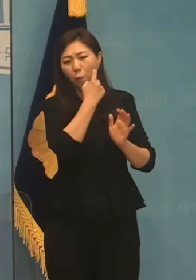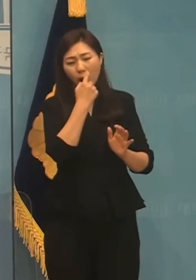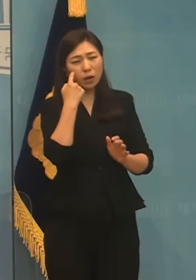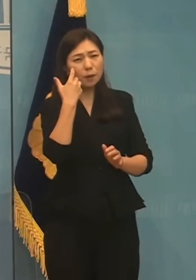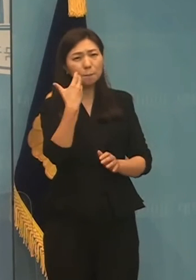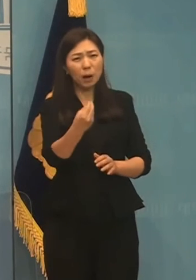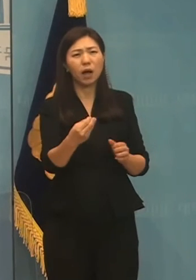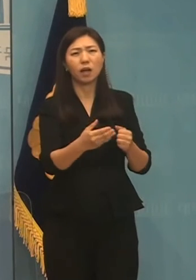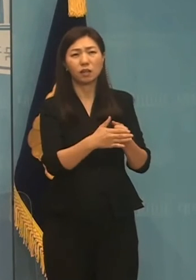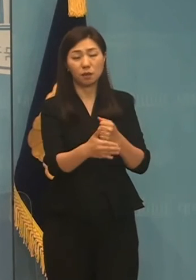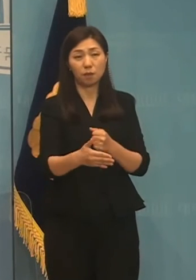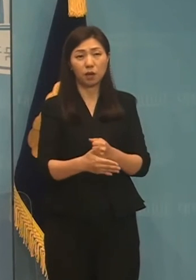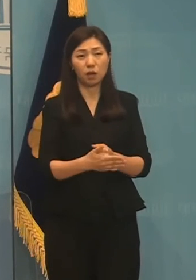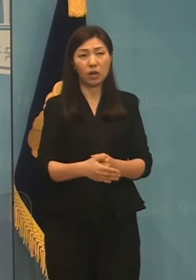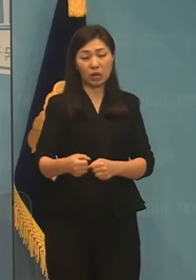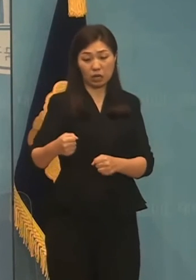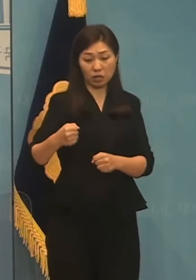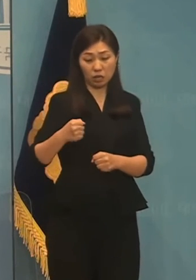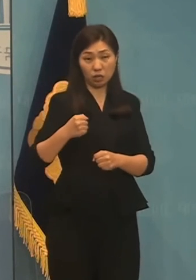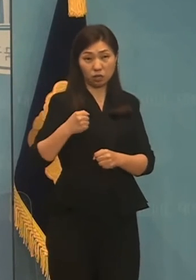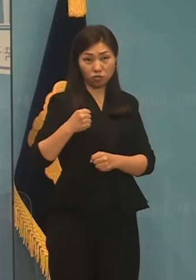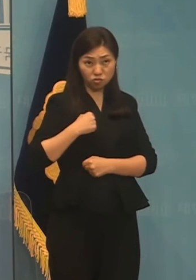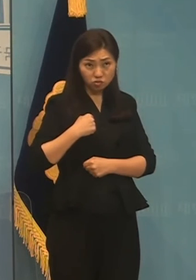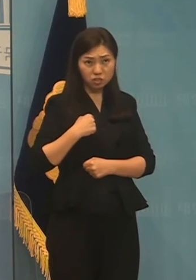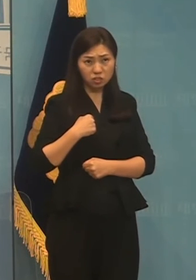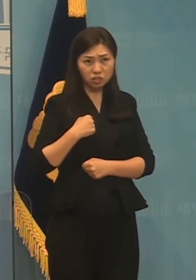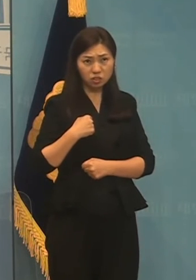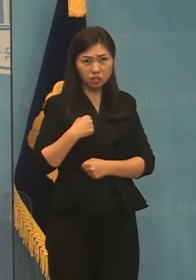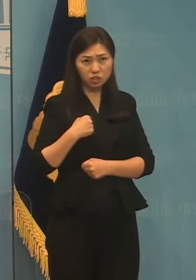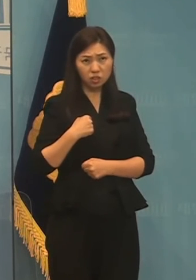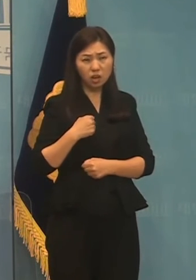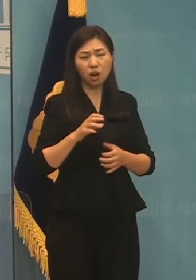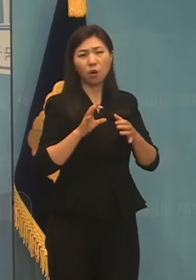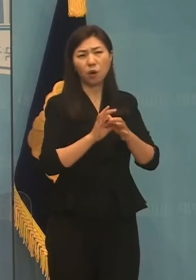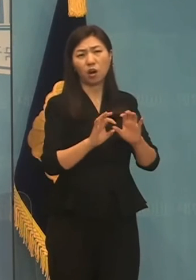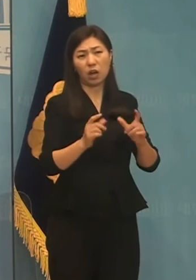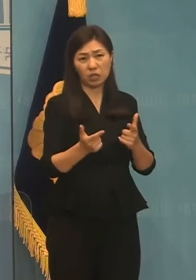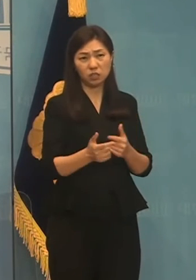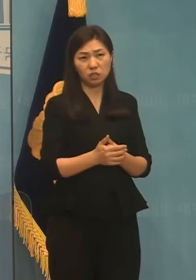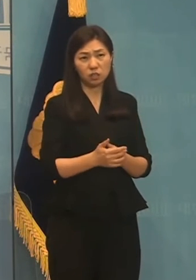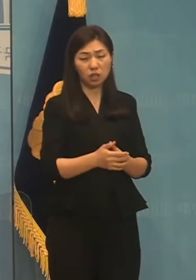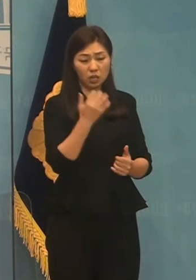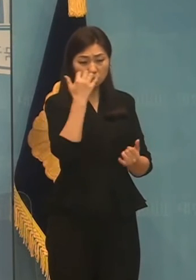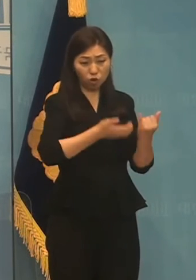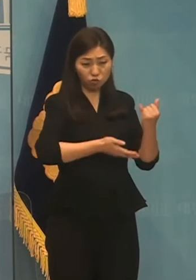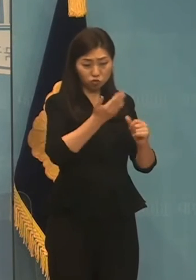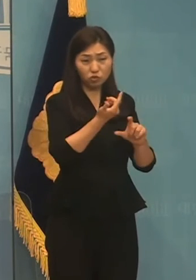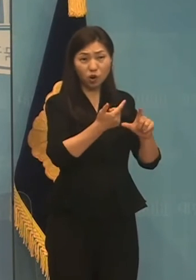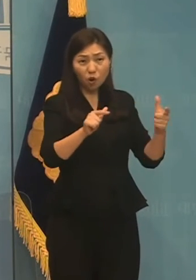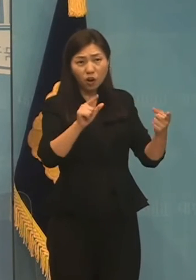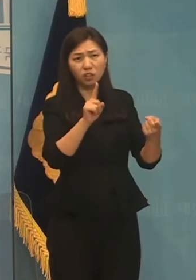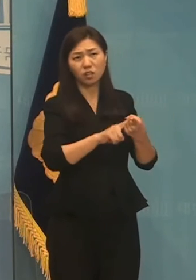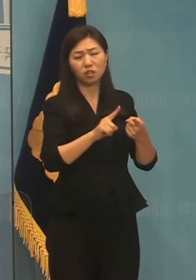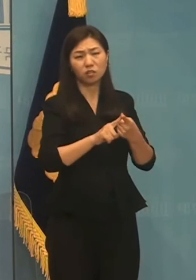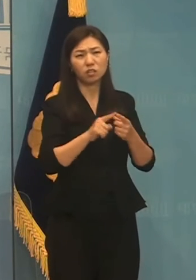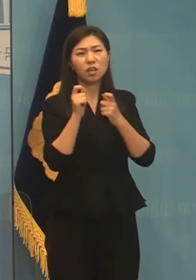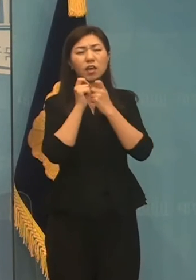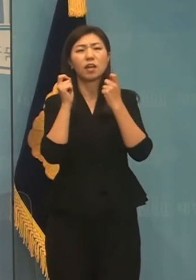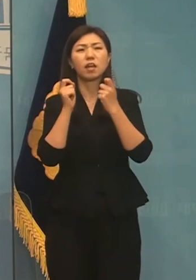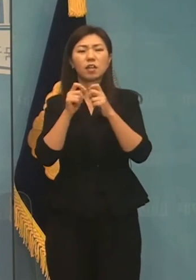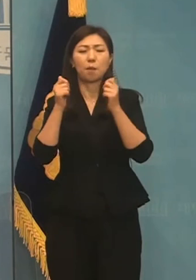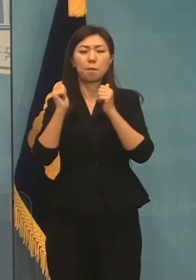비 분사 험 되는 민가 5 과 날 잊어 라고 또한